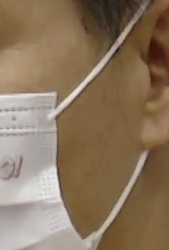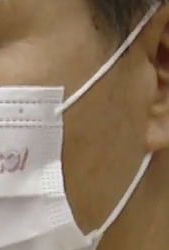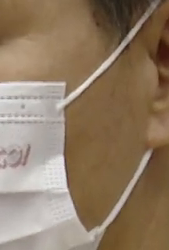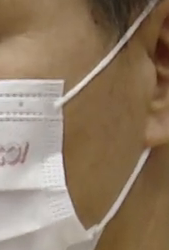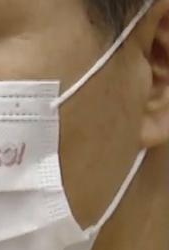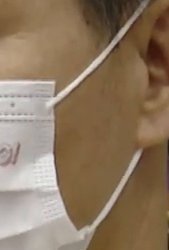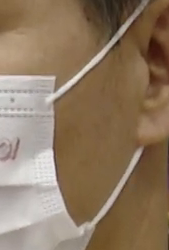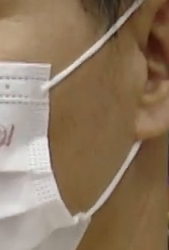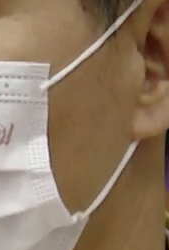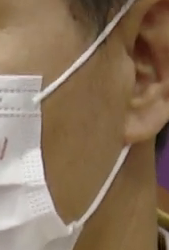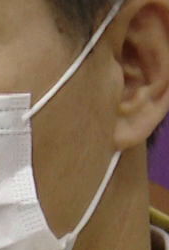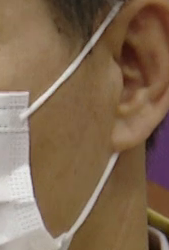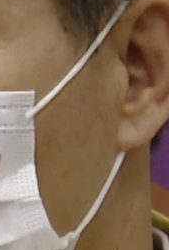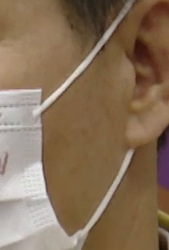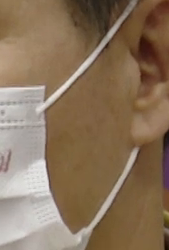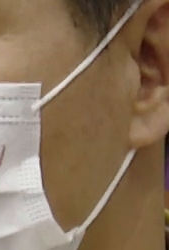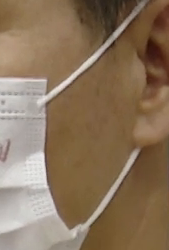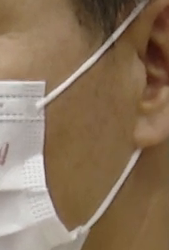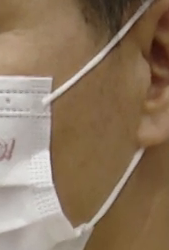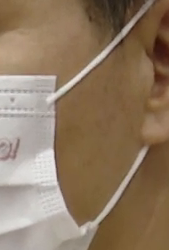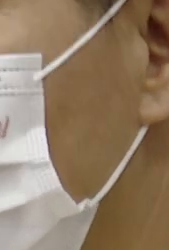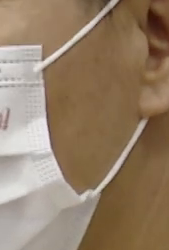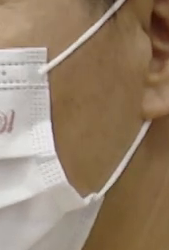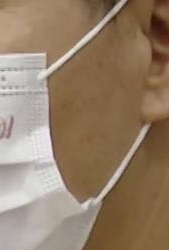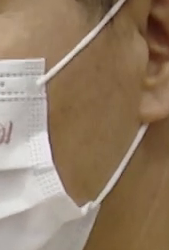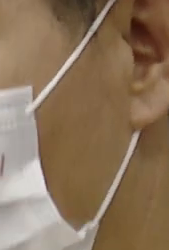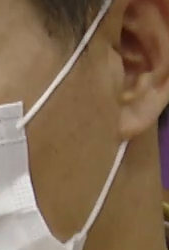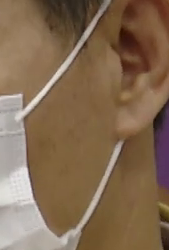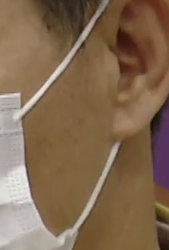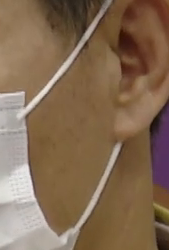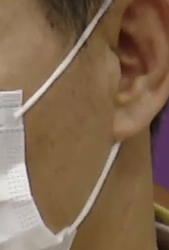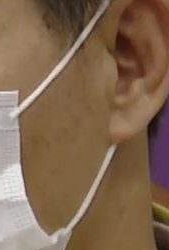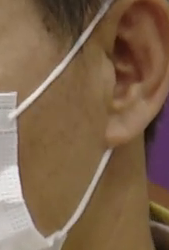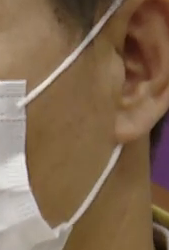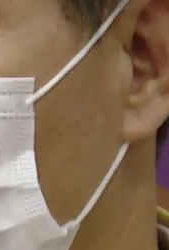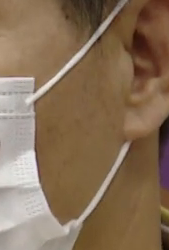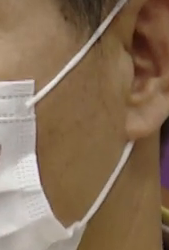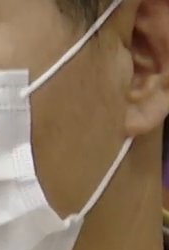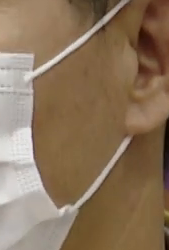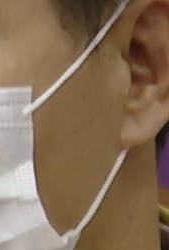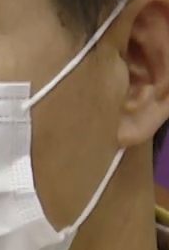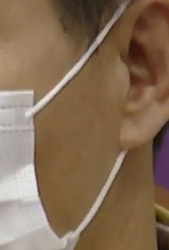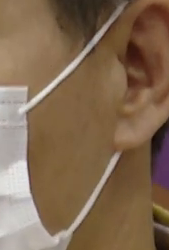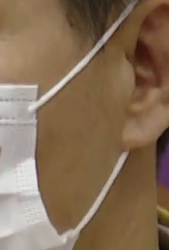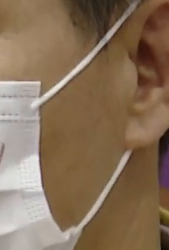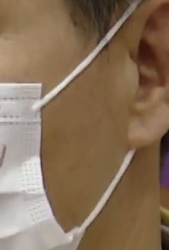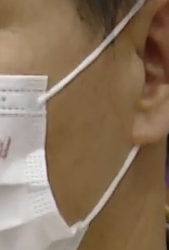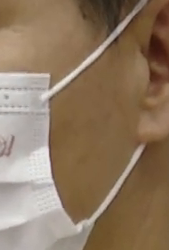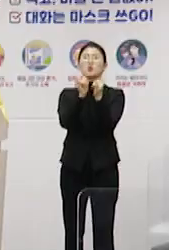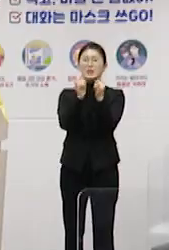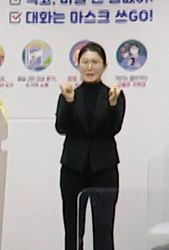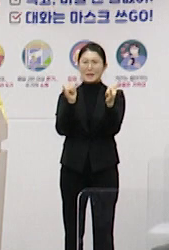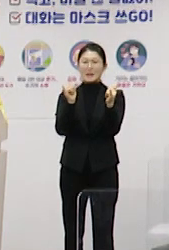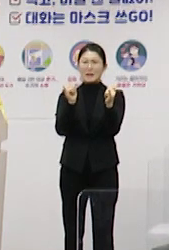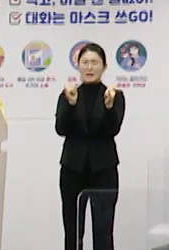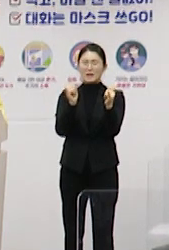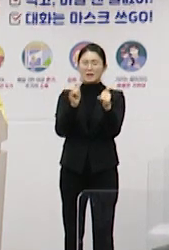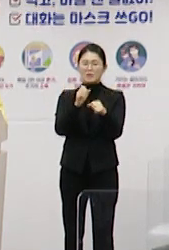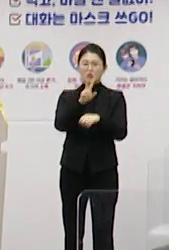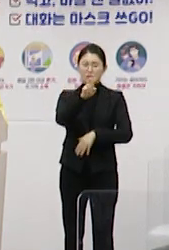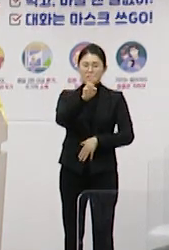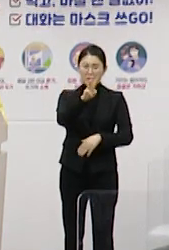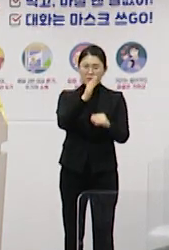보다 자발적으로 모든 업소나 관계기관들이 방역수칙을 준수하도록 하는 게 저희들 목적입니다. 그렇습니다.